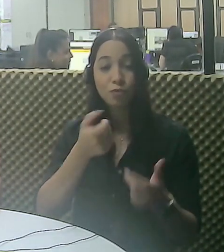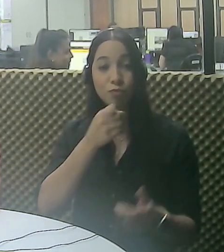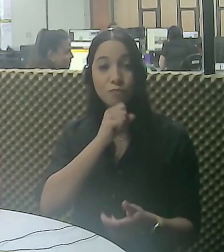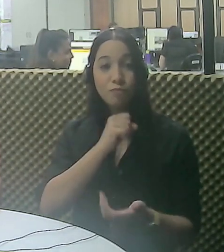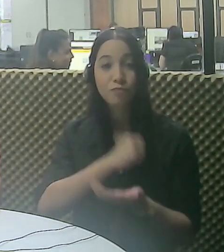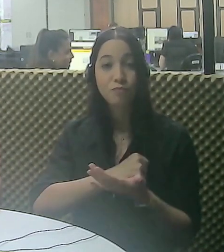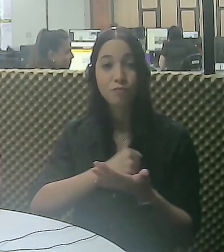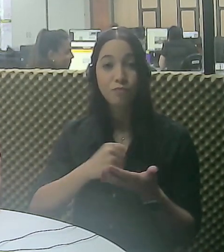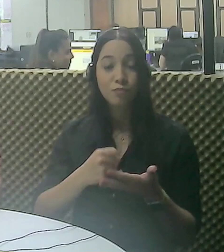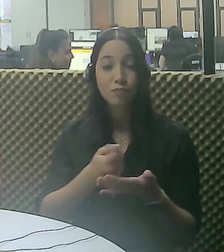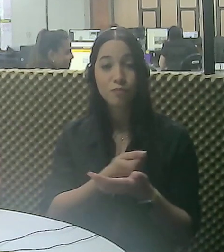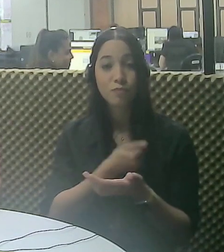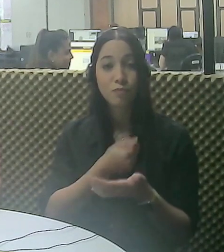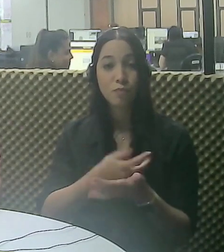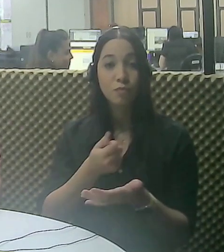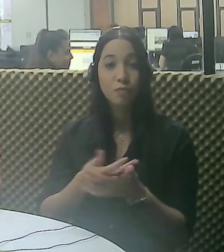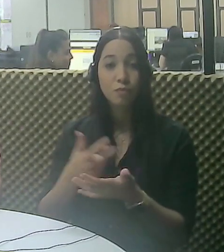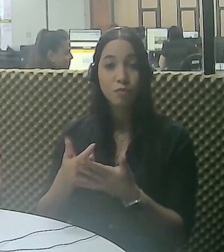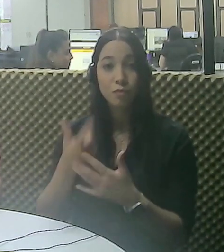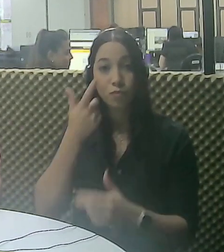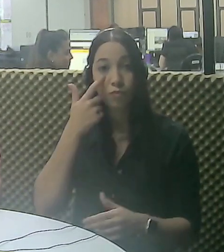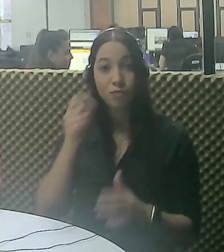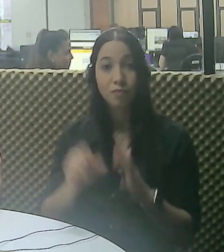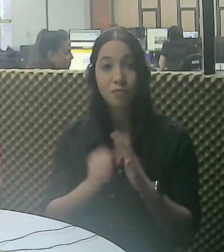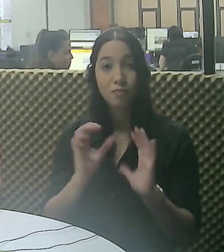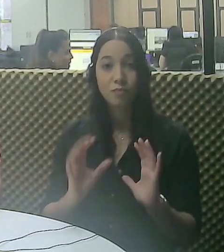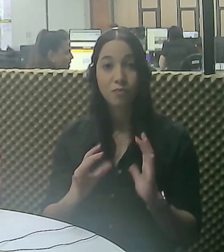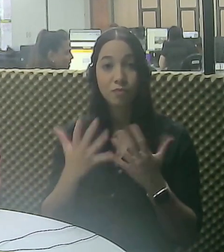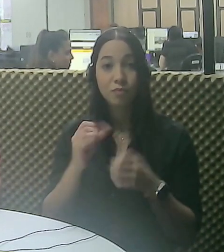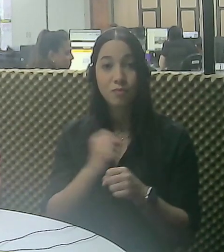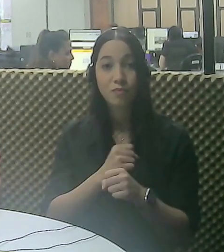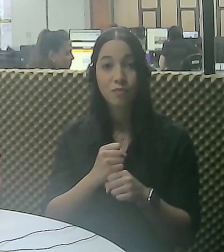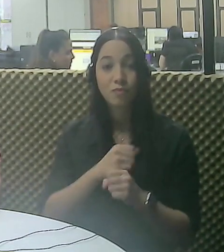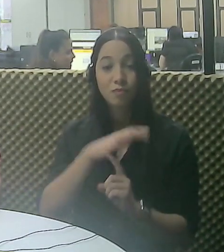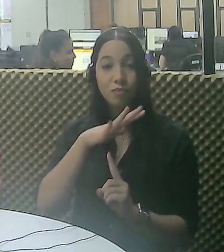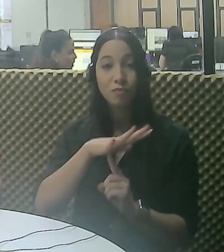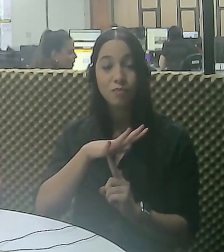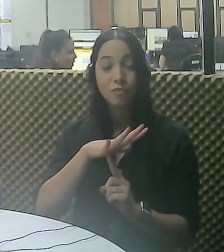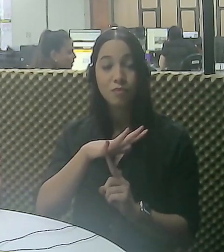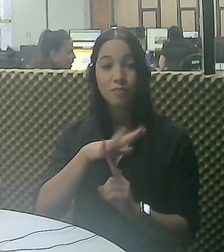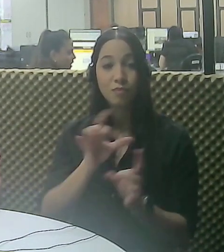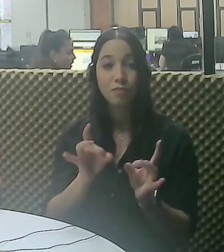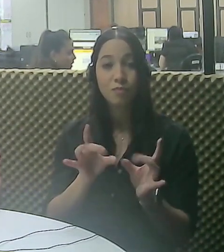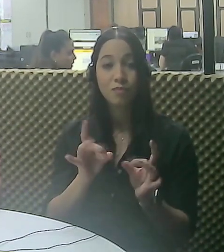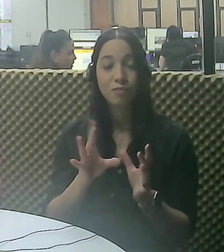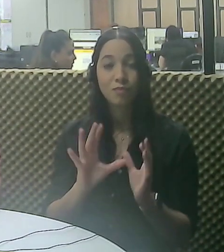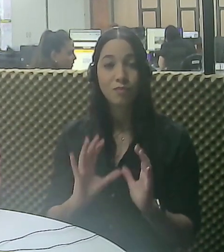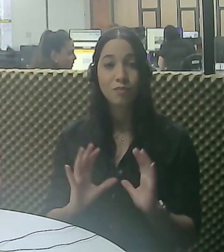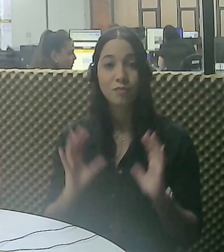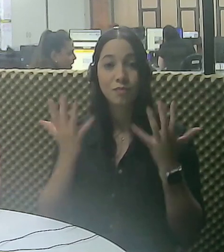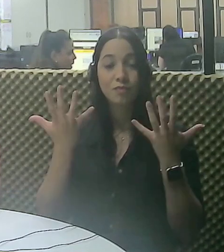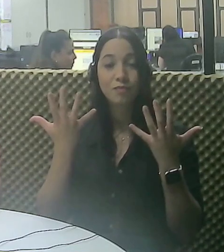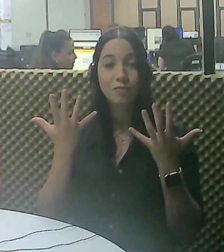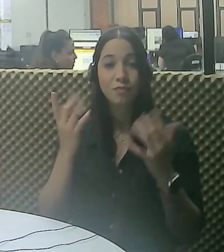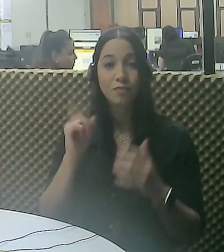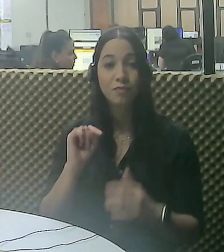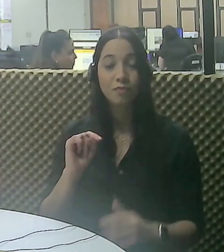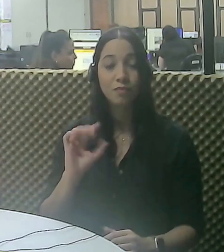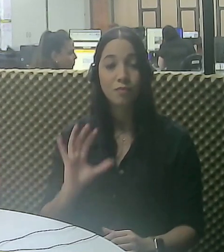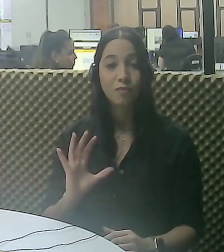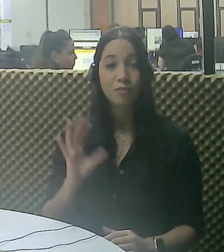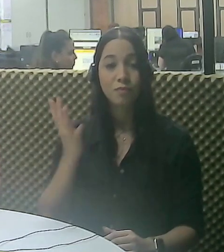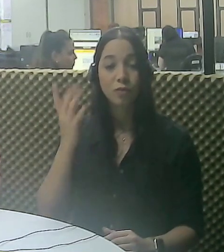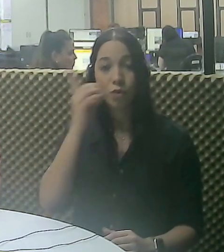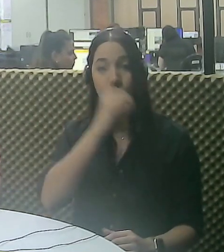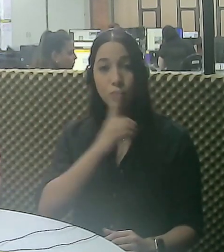itens colecionáveis podem conferir a primeira edição do ano do Mercado de Pulgas. O tradicional evento está previsto para ocorrer neste